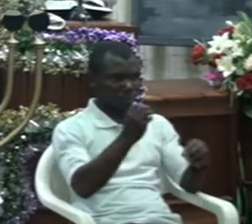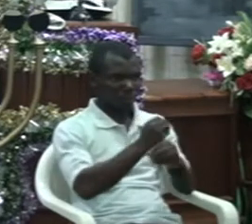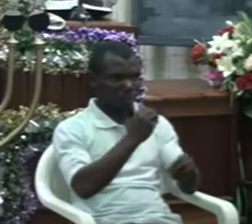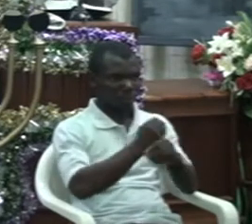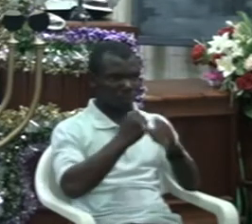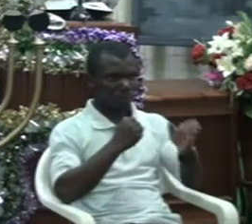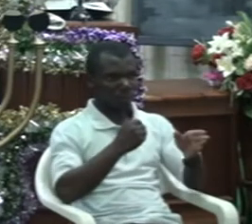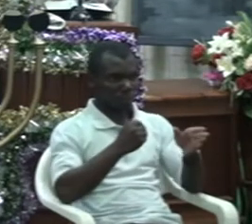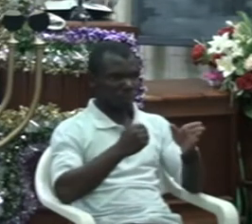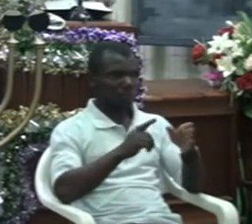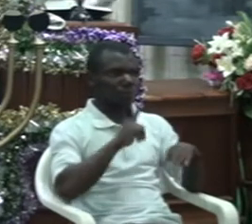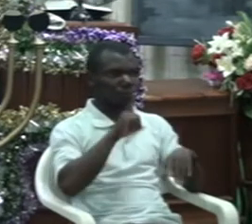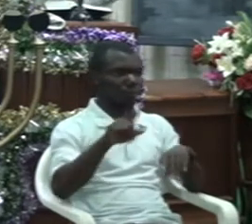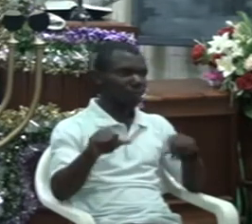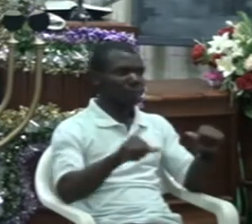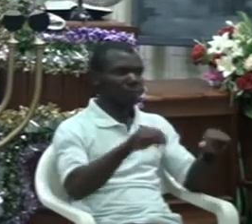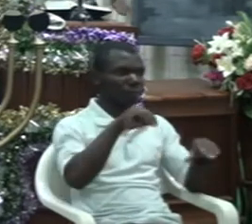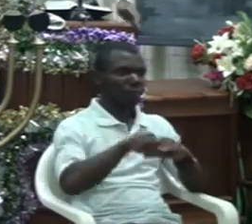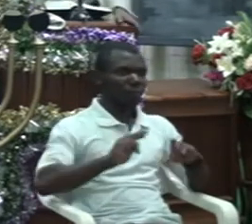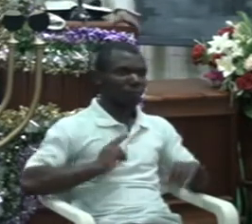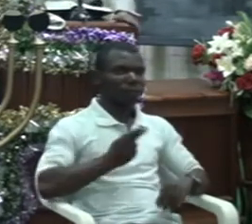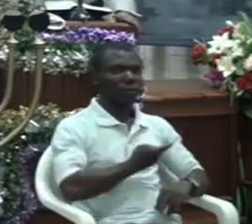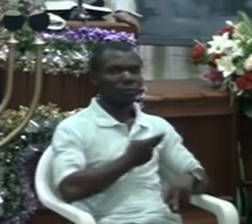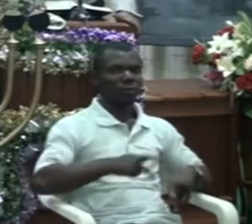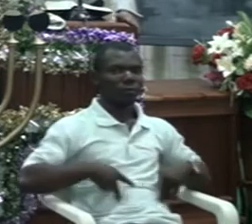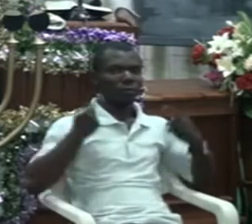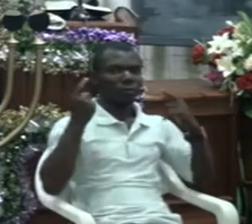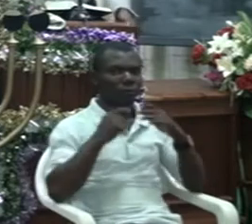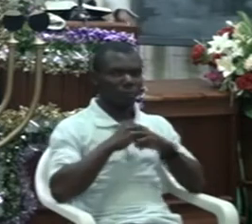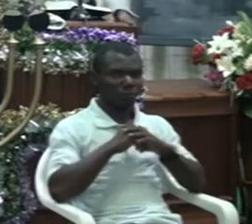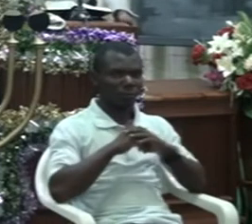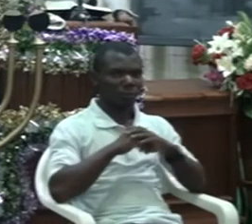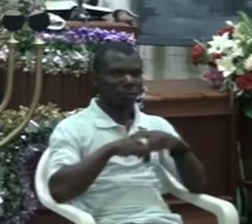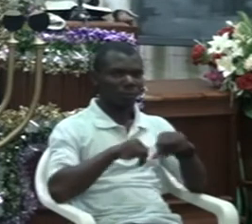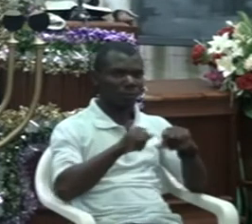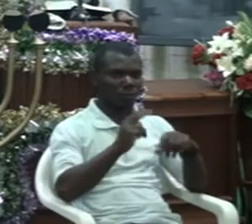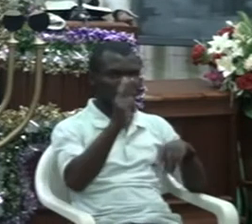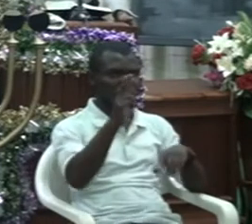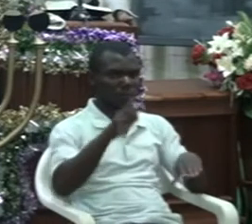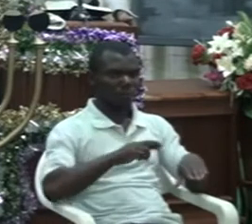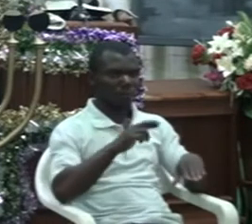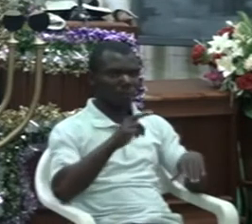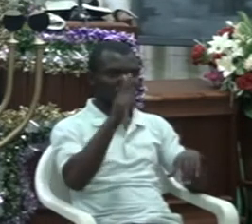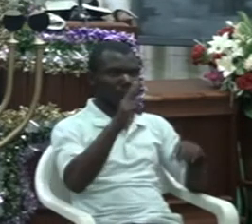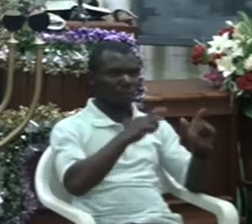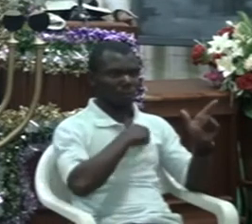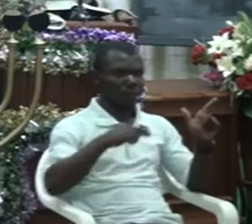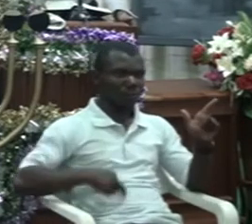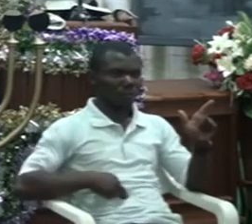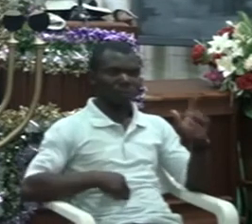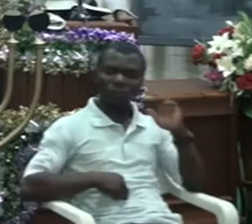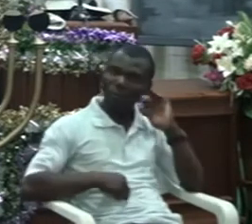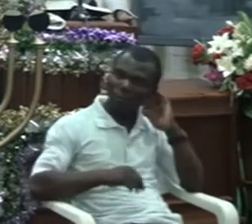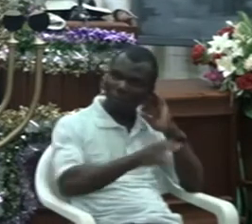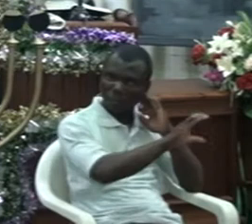Il faut que ces trois œuvres s'accomplissent dans ma vie. Allons-y. 2 Rois 2, verset 9.